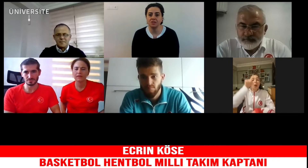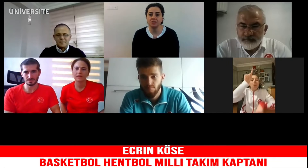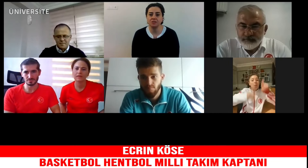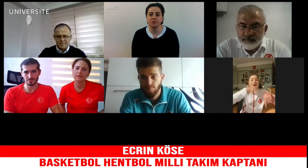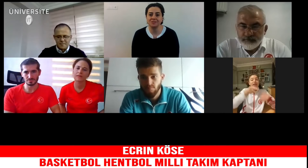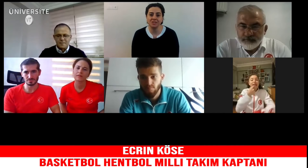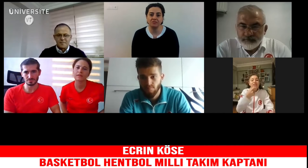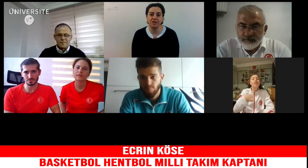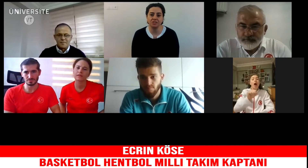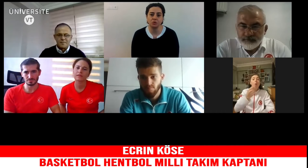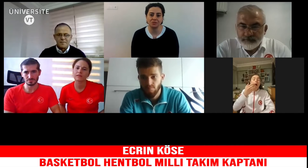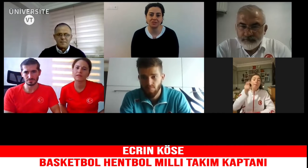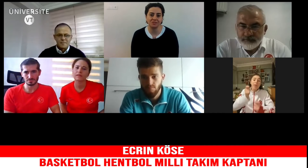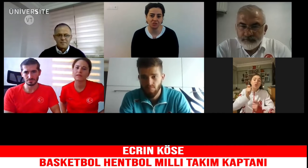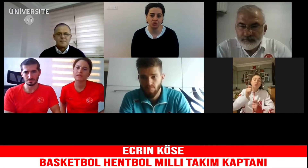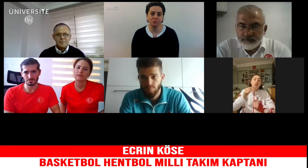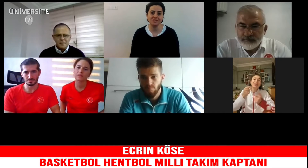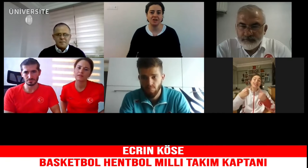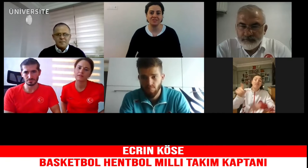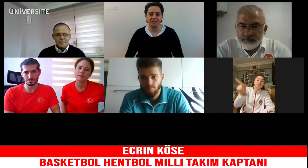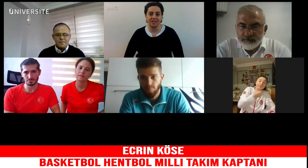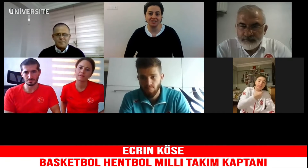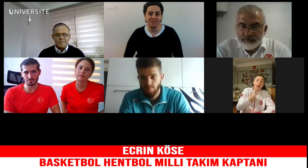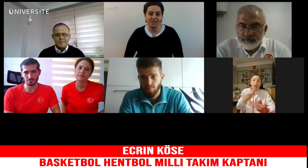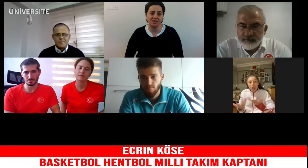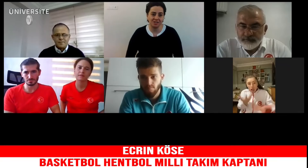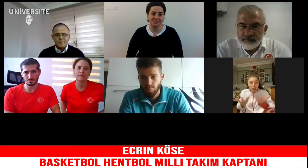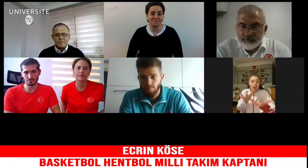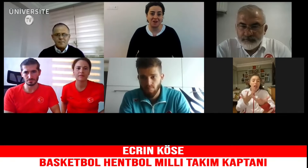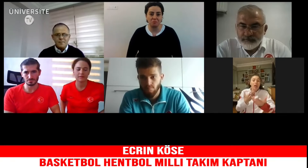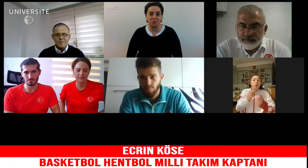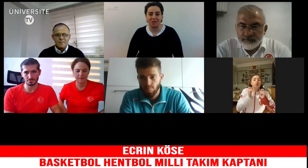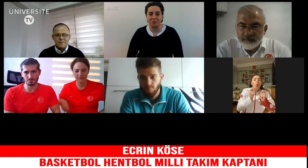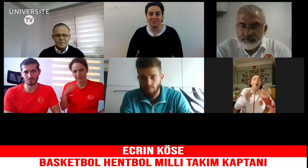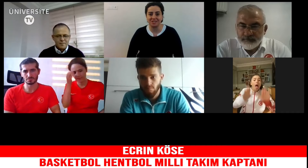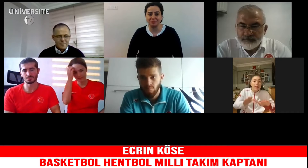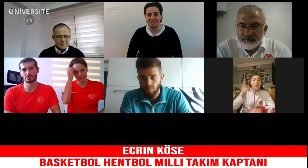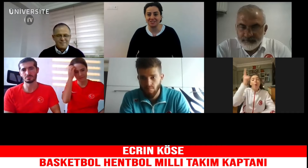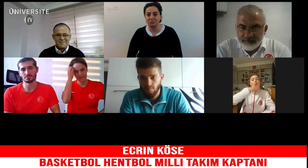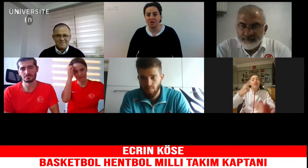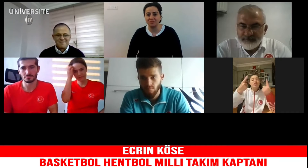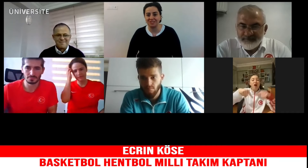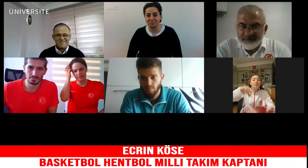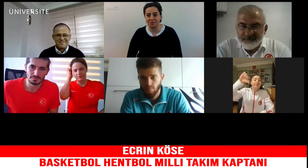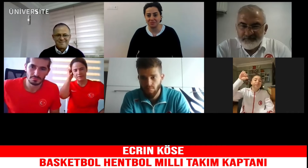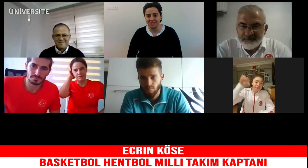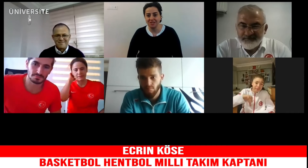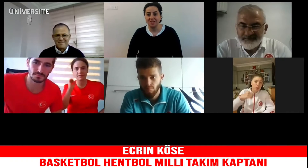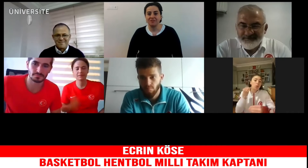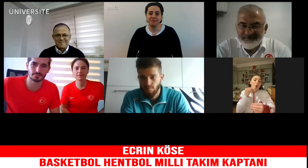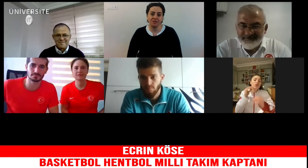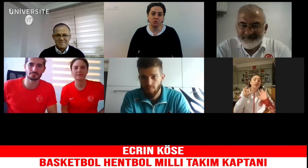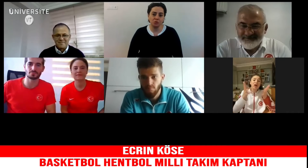ama sınavlarda çok sıkıntı yaşıyorum. Sınav tarihlerinde izin vermiyorlar bazen milli takım kampına